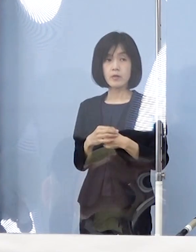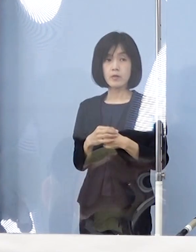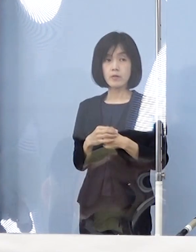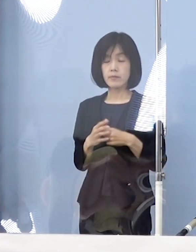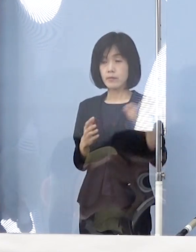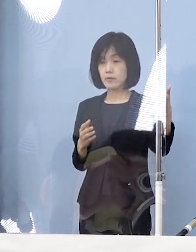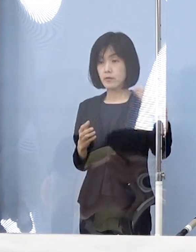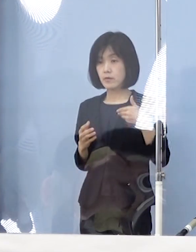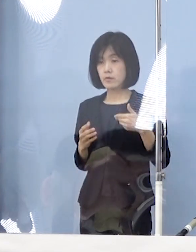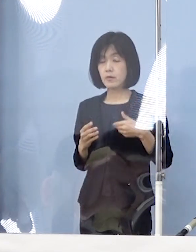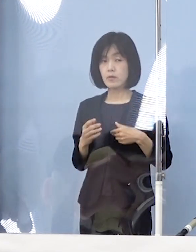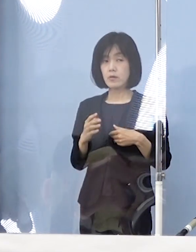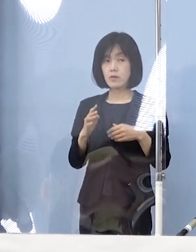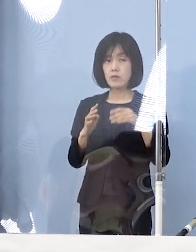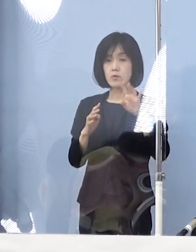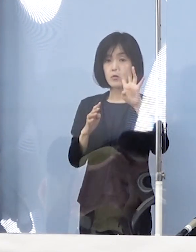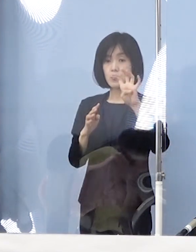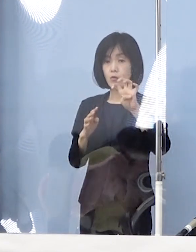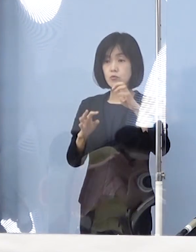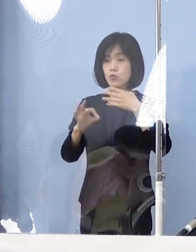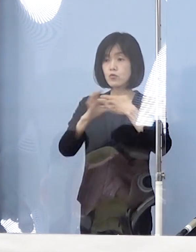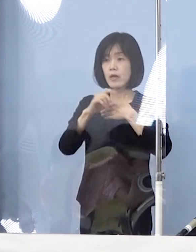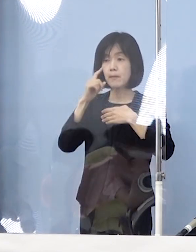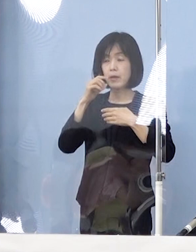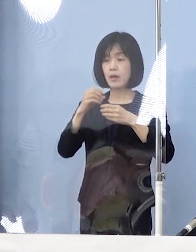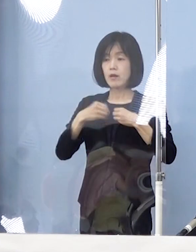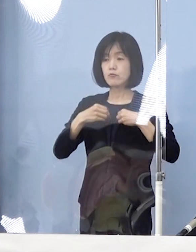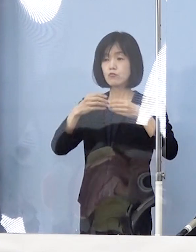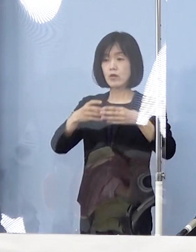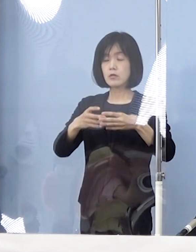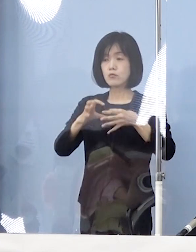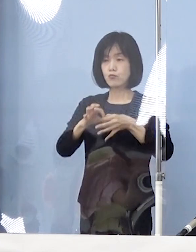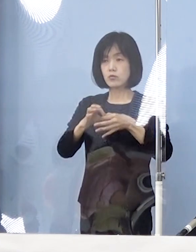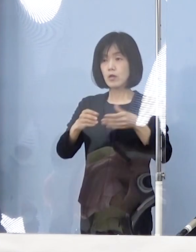もう一つ、40例目のクラスターについてなんですけれども、 はい、